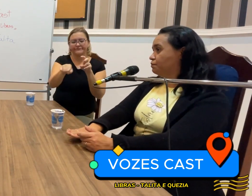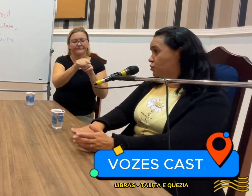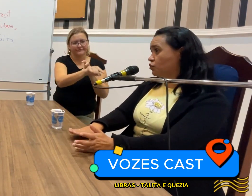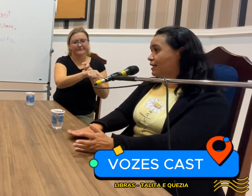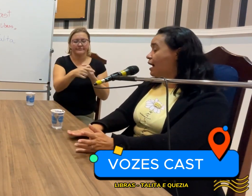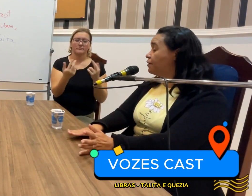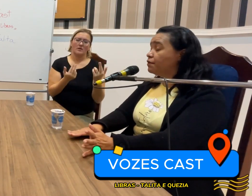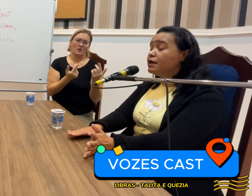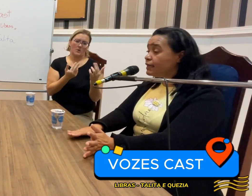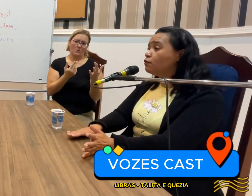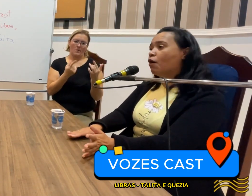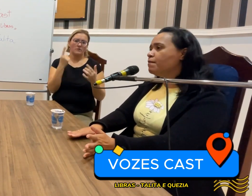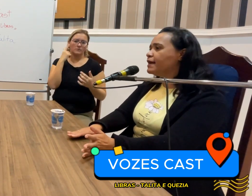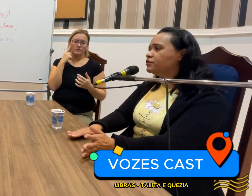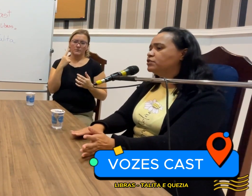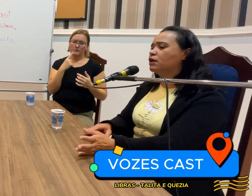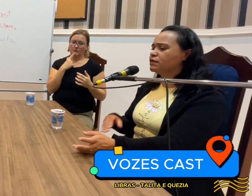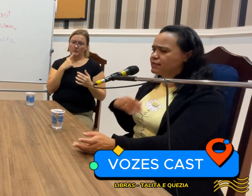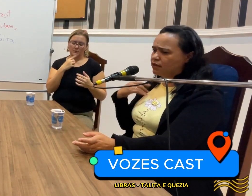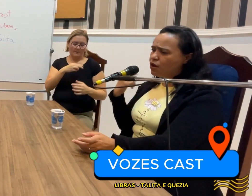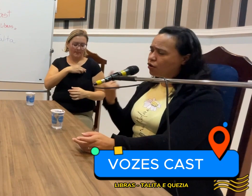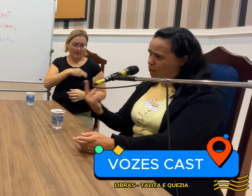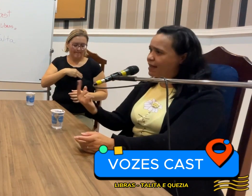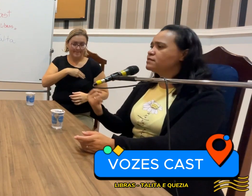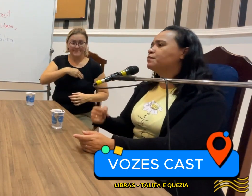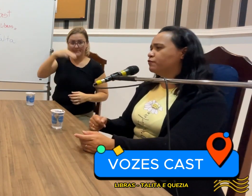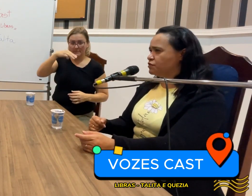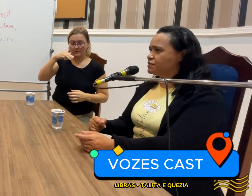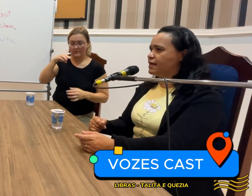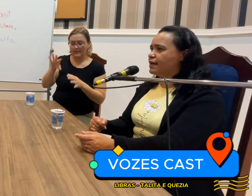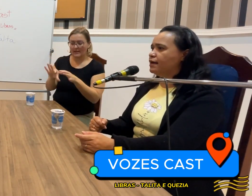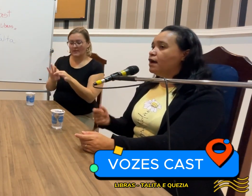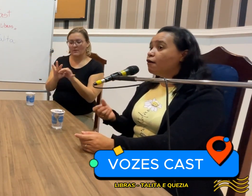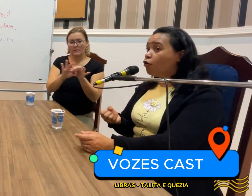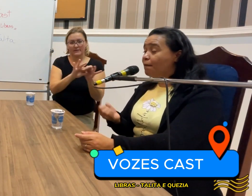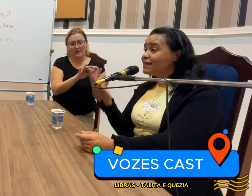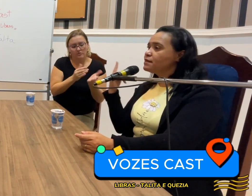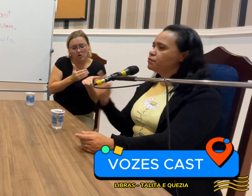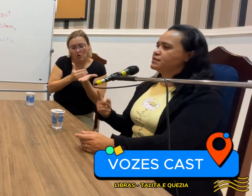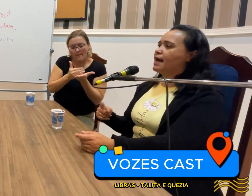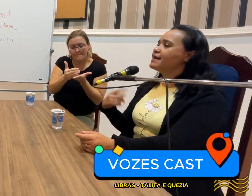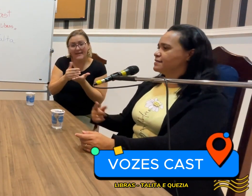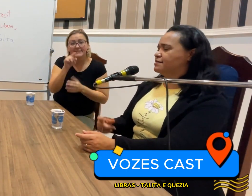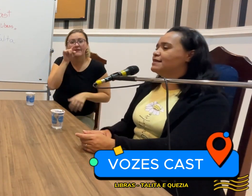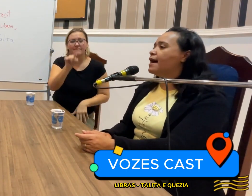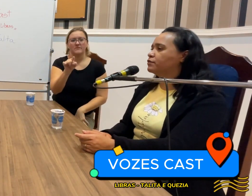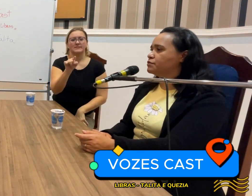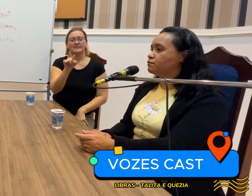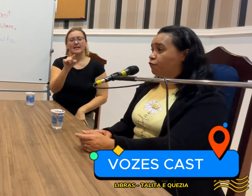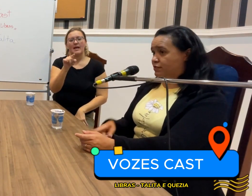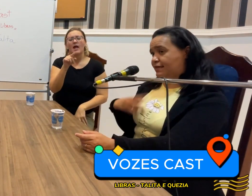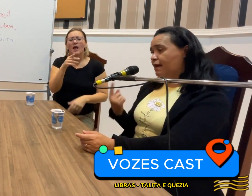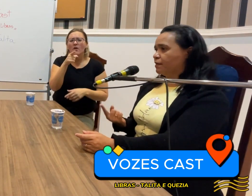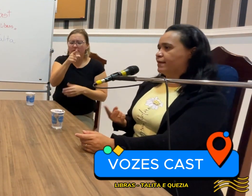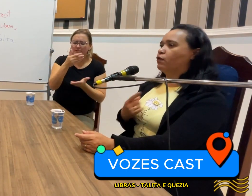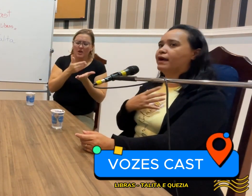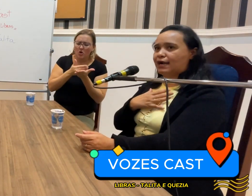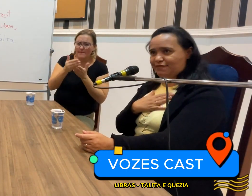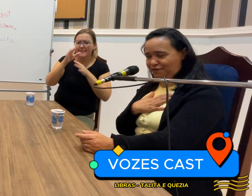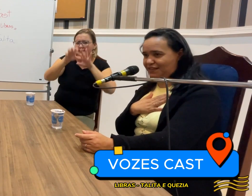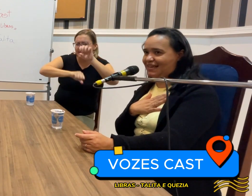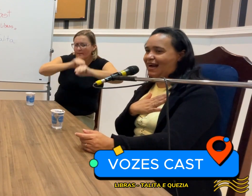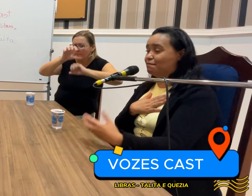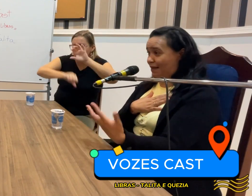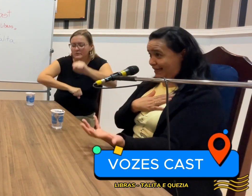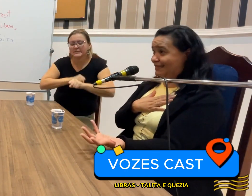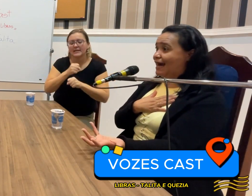contexto missionário, exatamente. Igualmente. Então, assim, comece por você, comece a buscar esses dados. Você, em primeiro lugar,